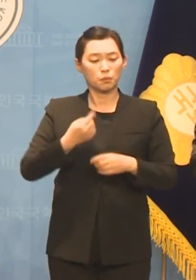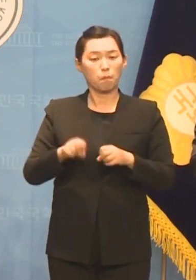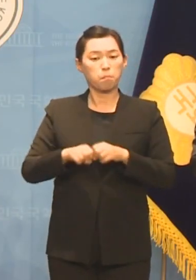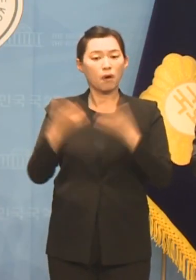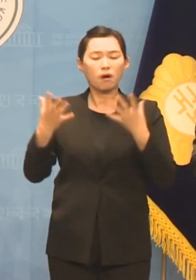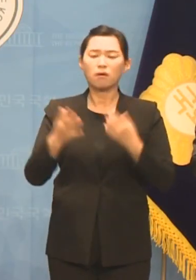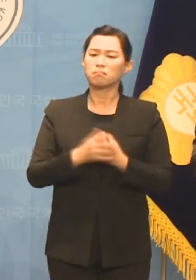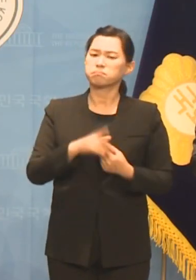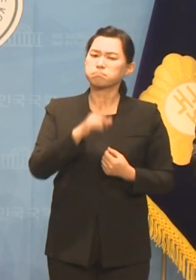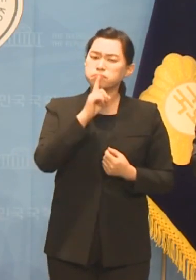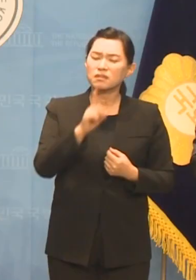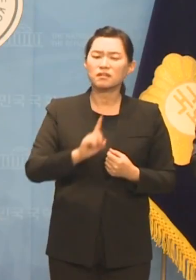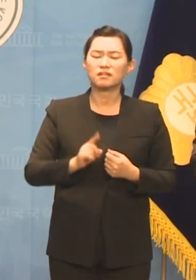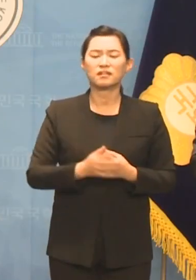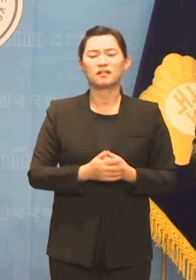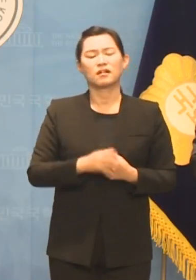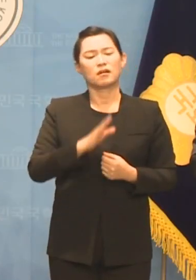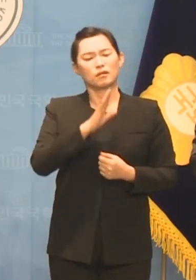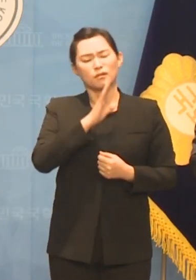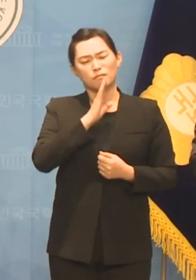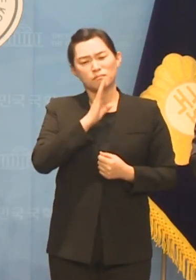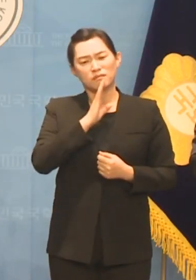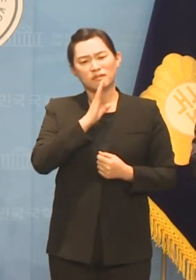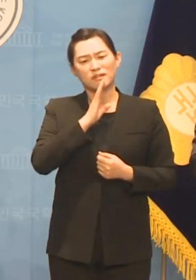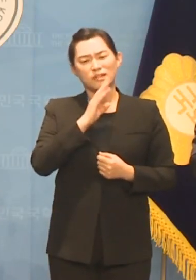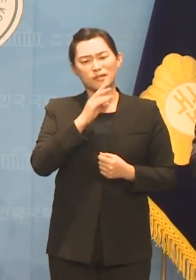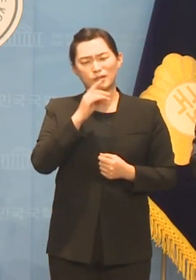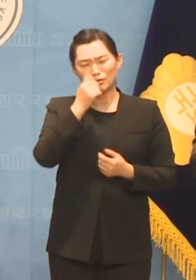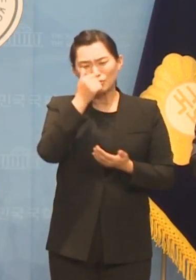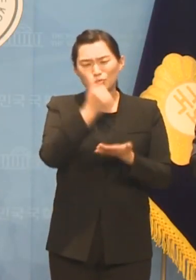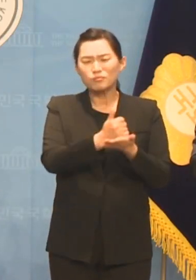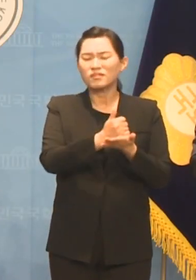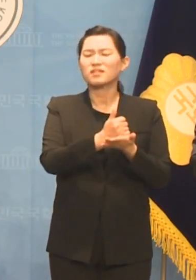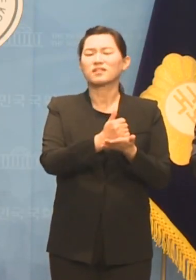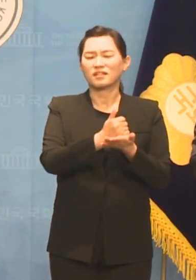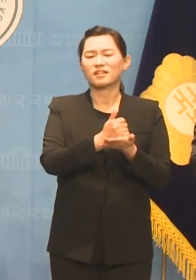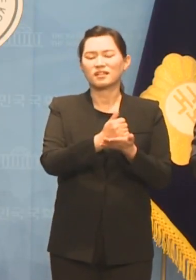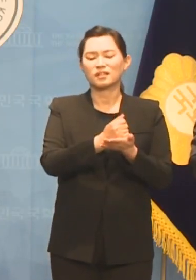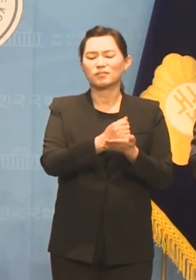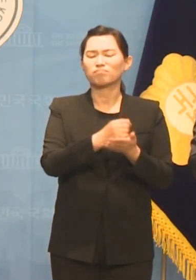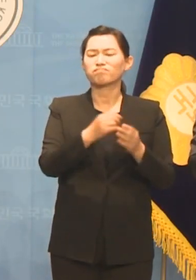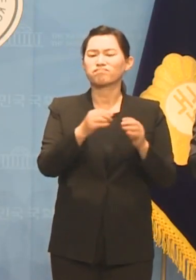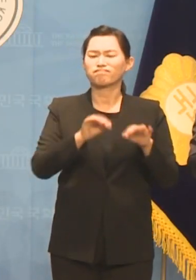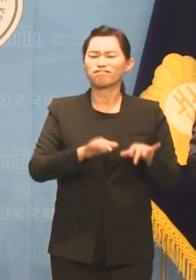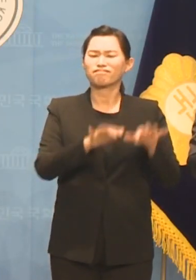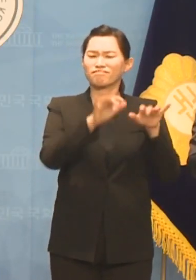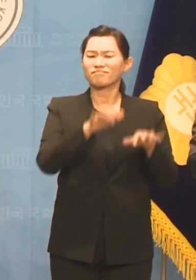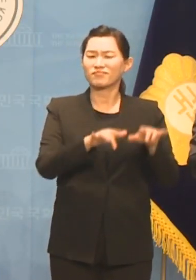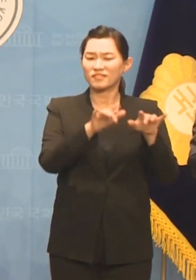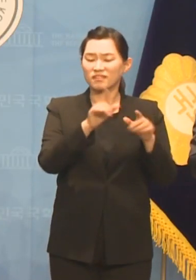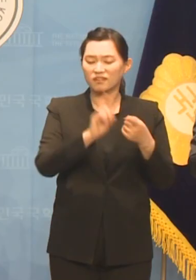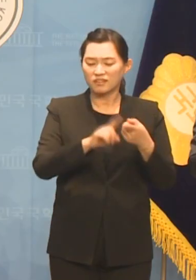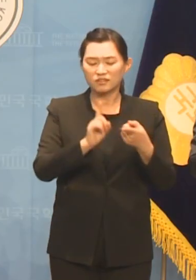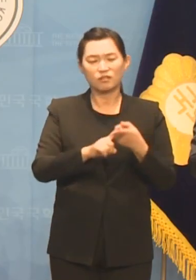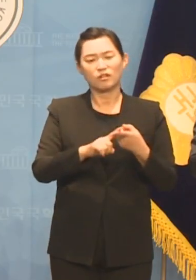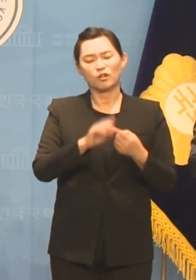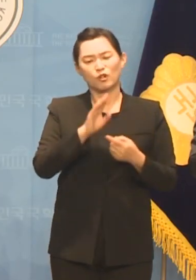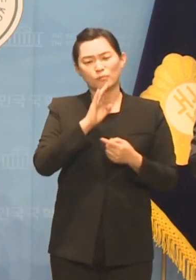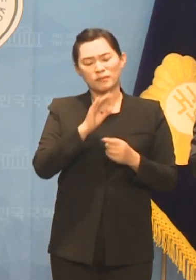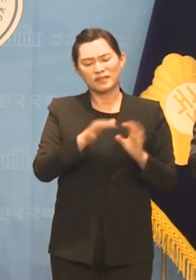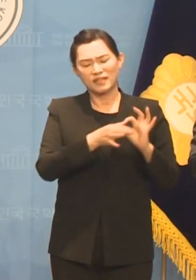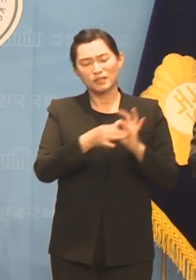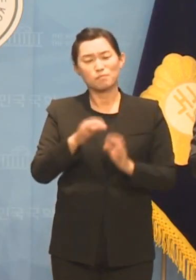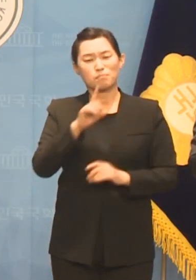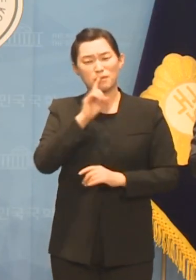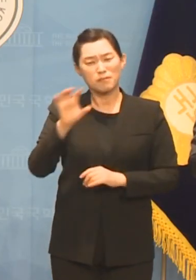자폭, 이런 방식의 정말 범죄적인 글들이 올라오는 부분에 대해서 저희들은 누누이